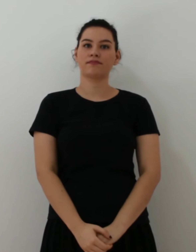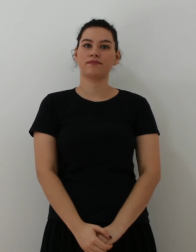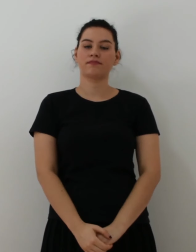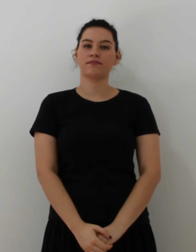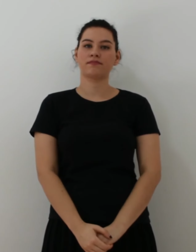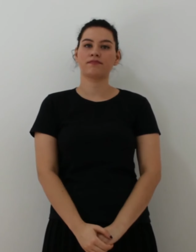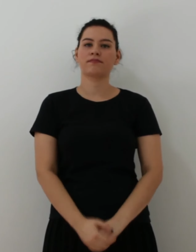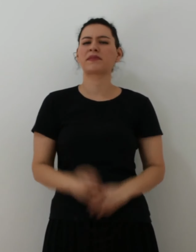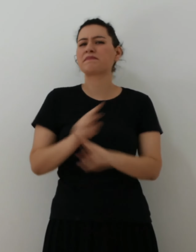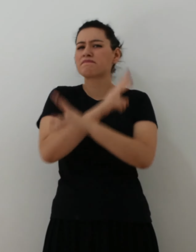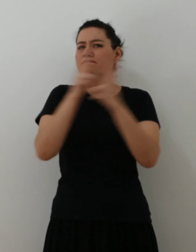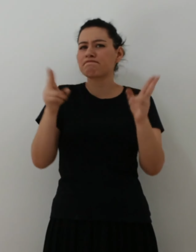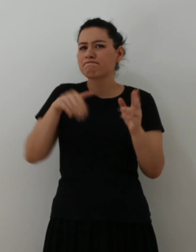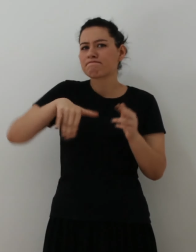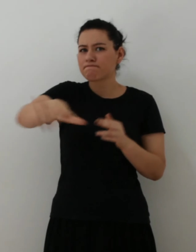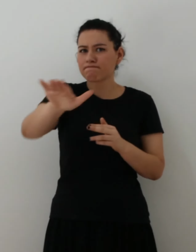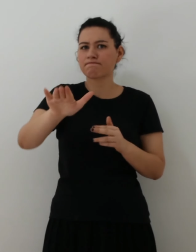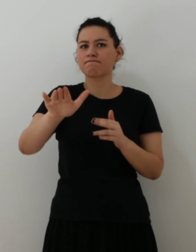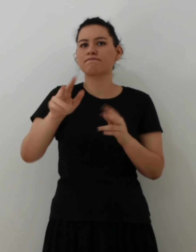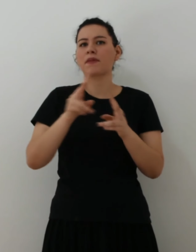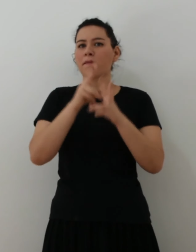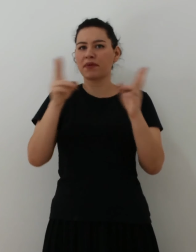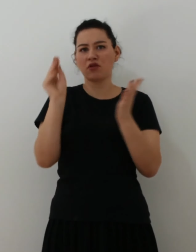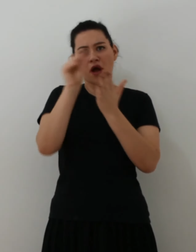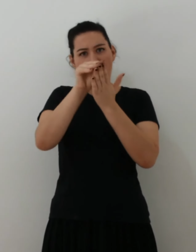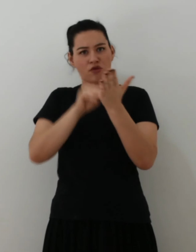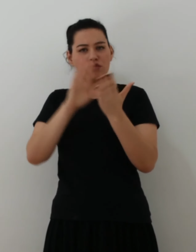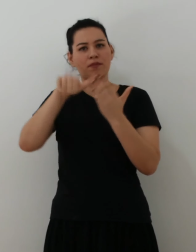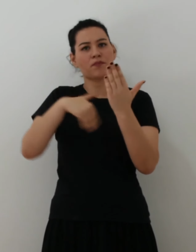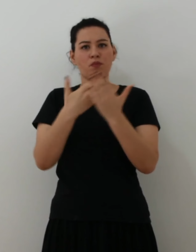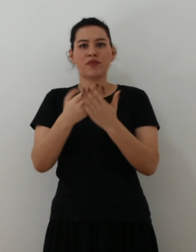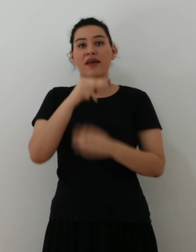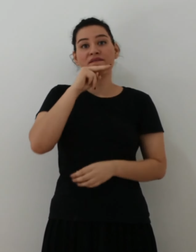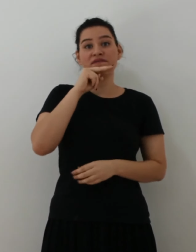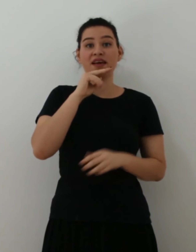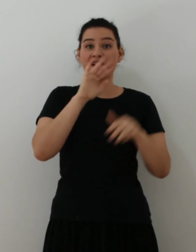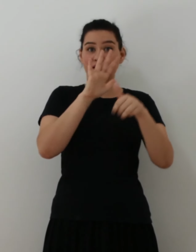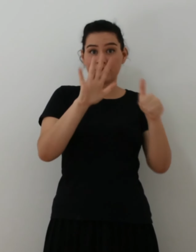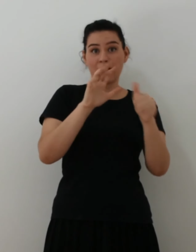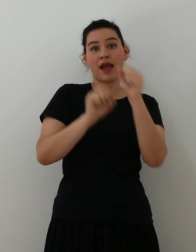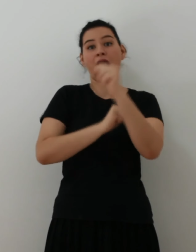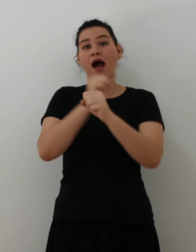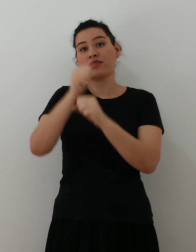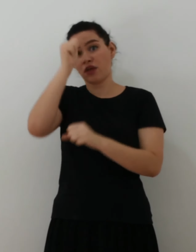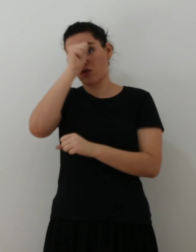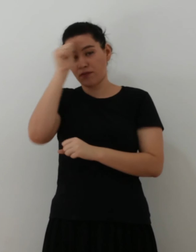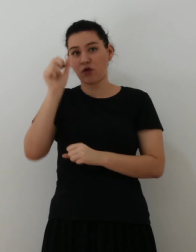Plazo. Periodo de inscripción de propuestas. Desde el viernes 6 al domingo 22 de marzo de